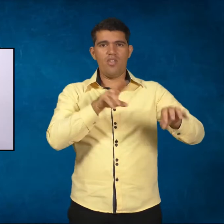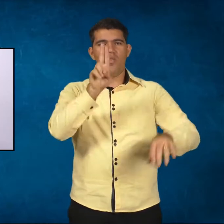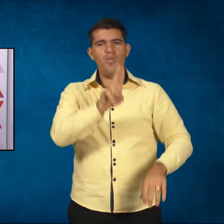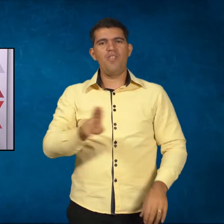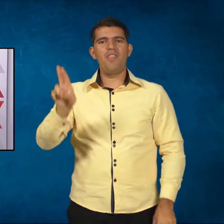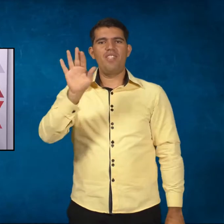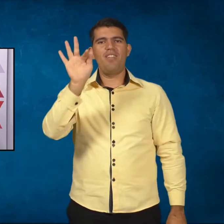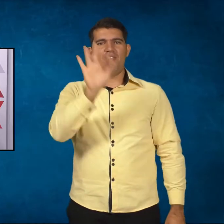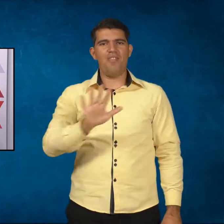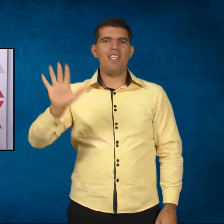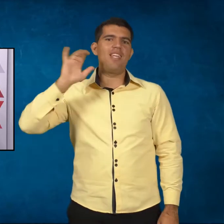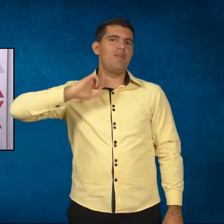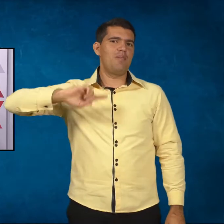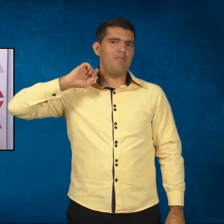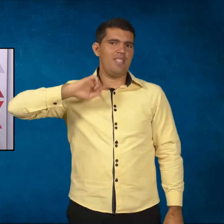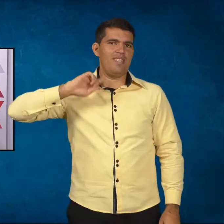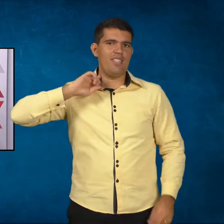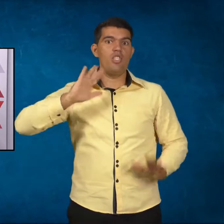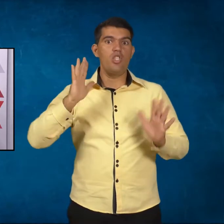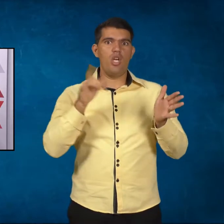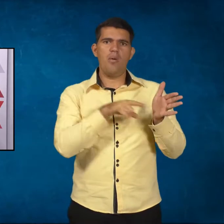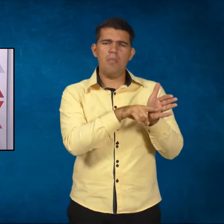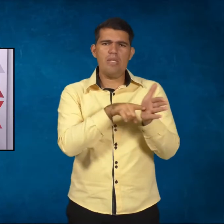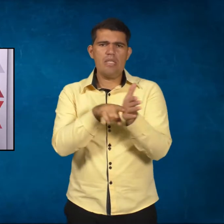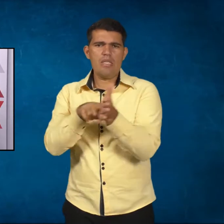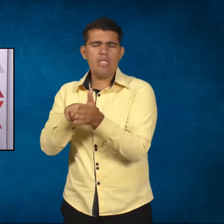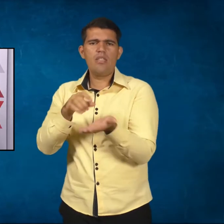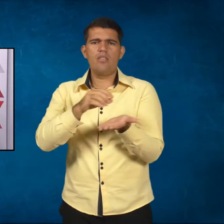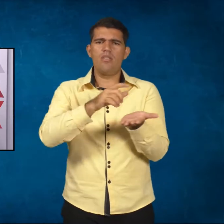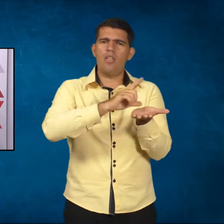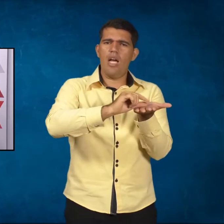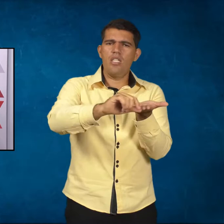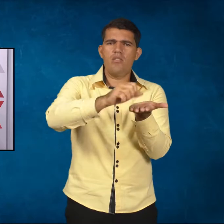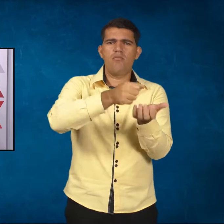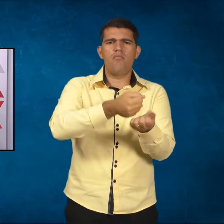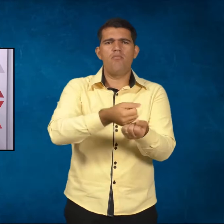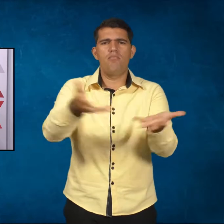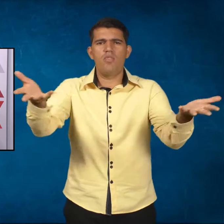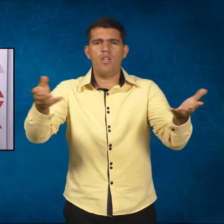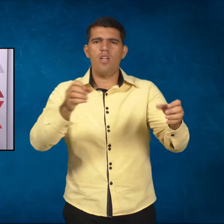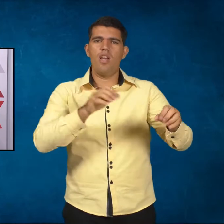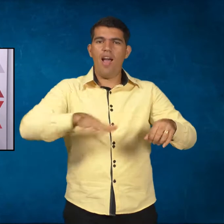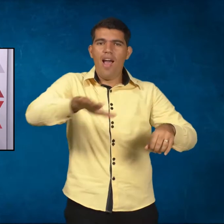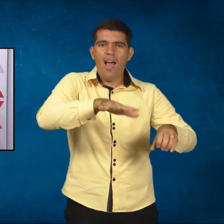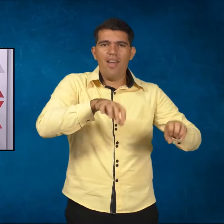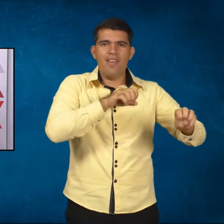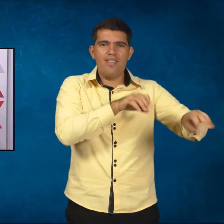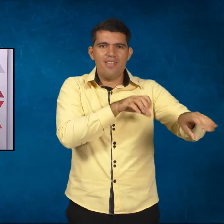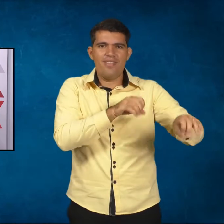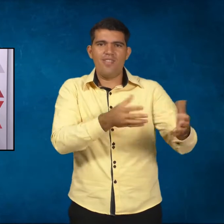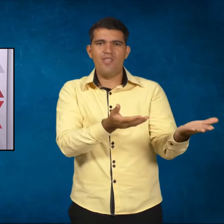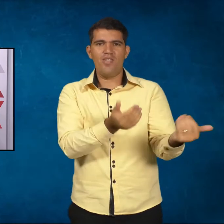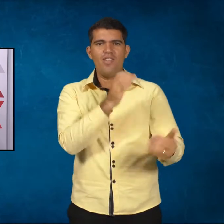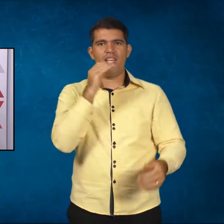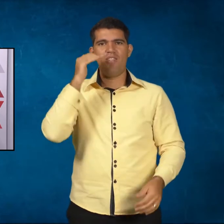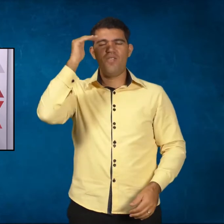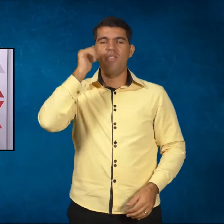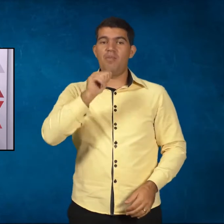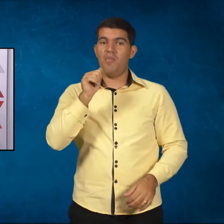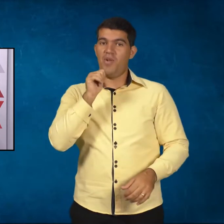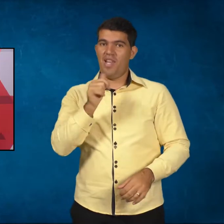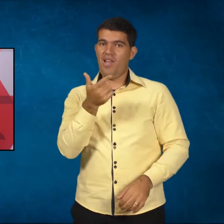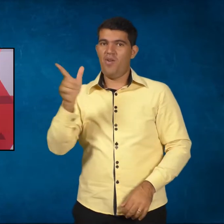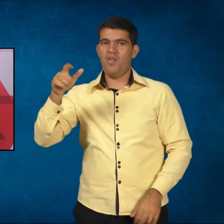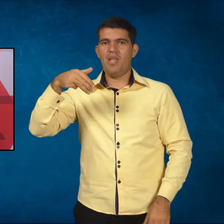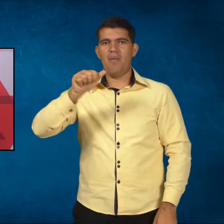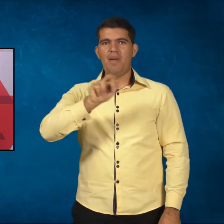da universidade federal de minas gerais com pesquisas e publicações na área de educação de jovens e adultos recebo também